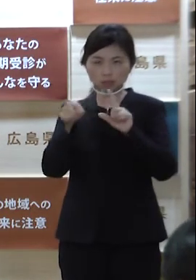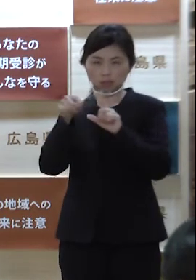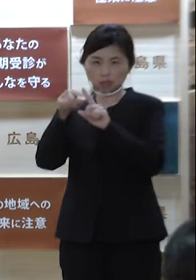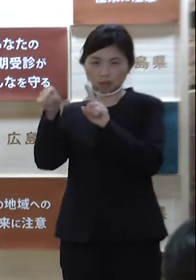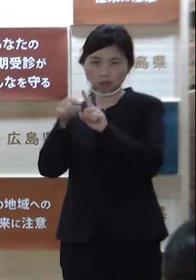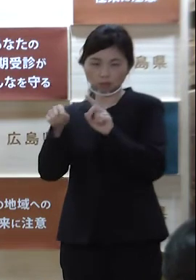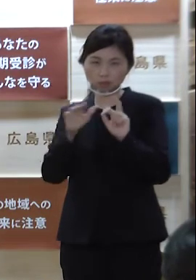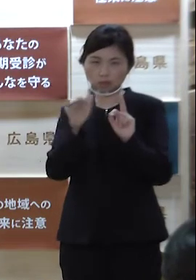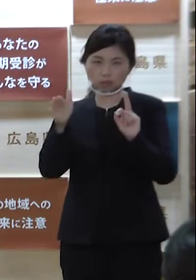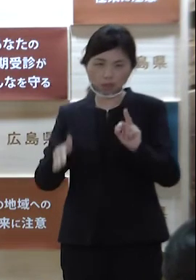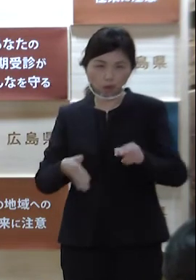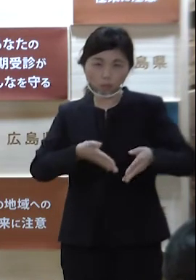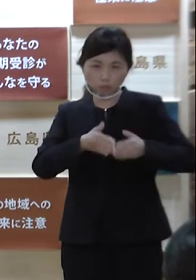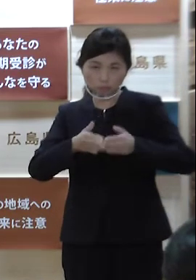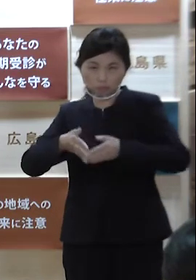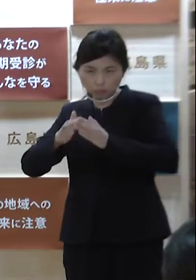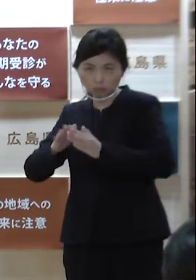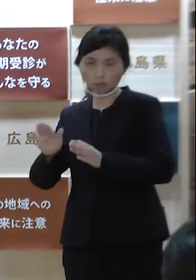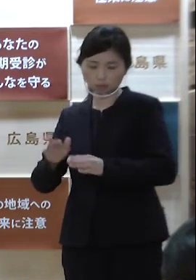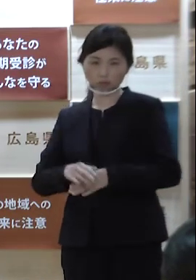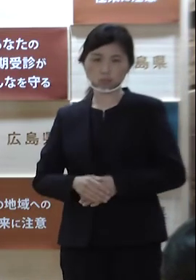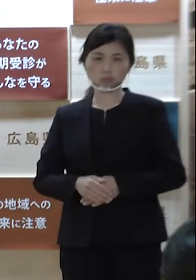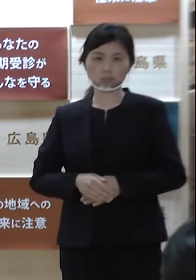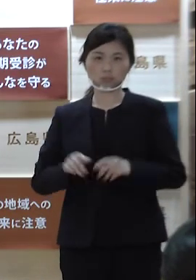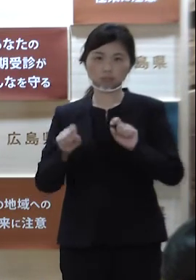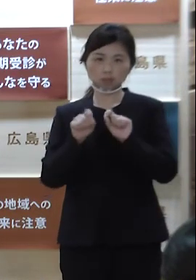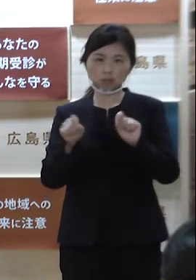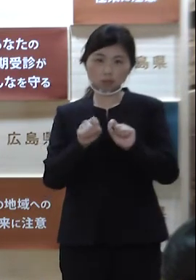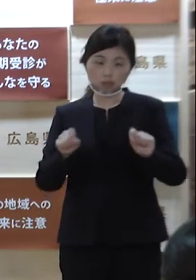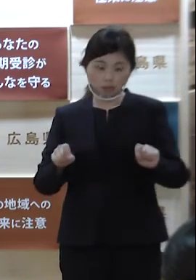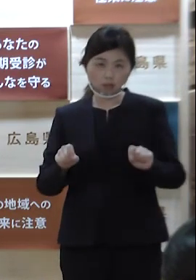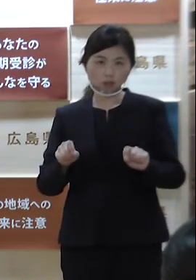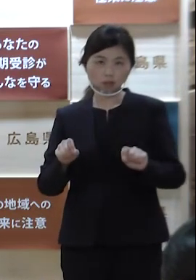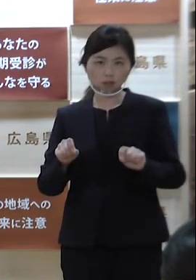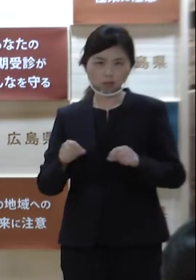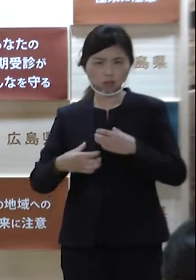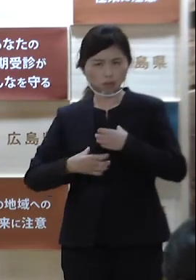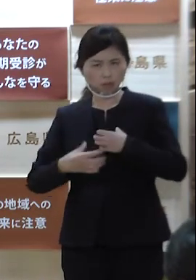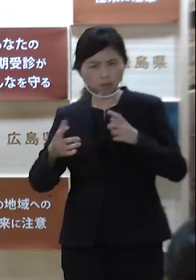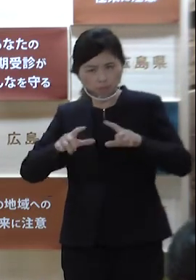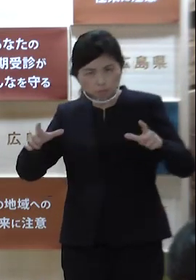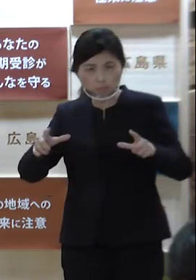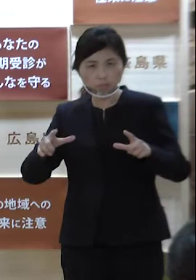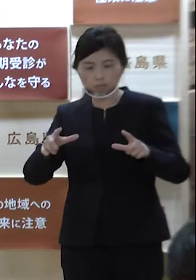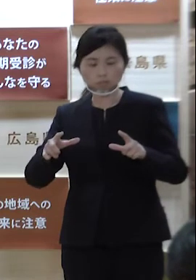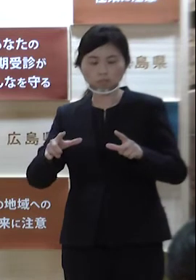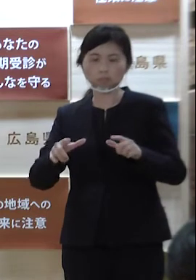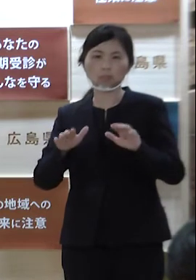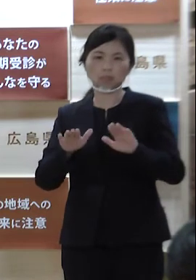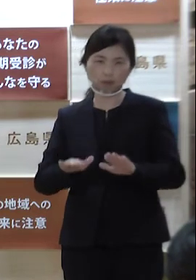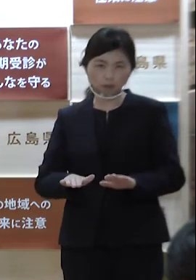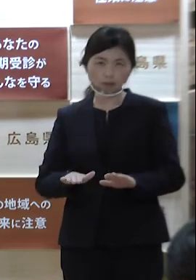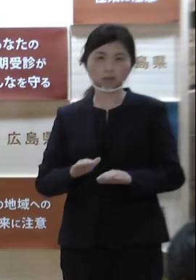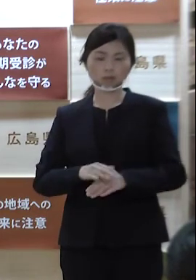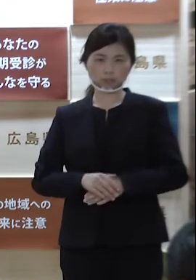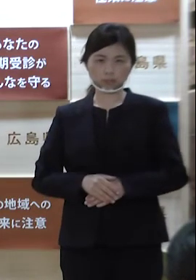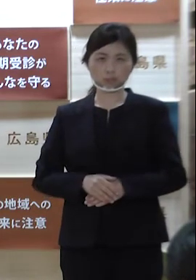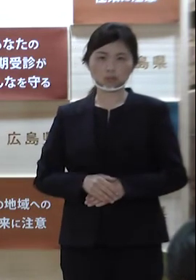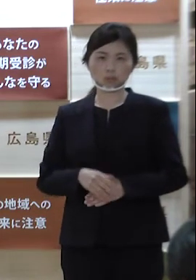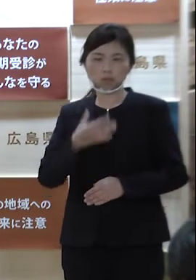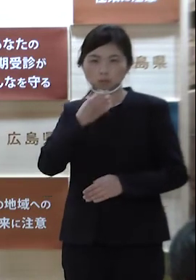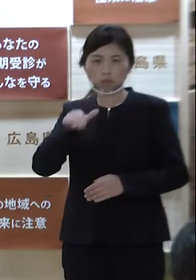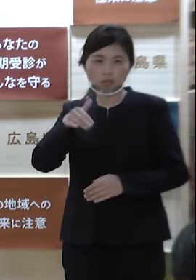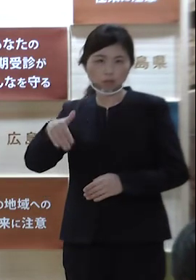。結果といたしましては、懸念していたような感染拡大には至りませんでした。福山